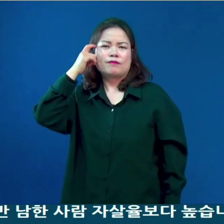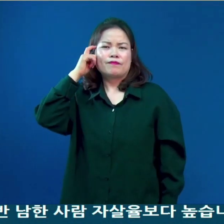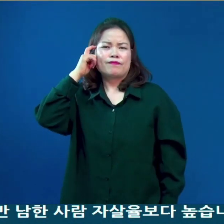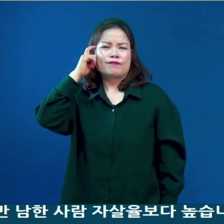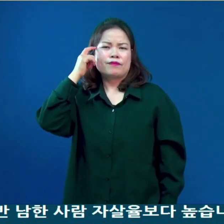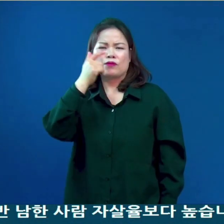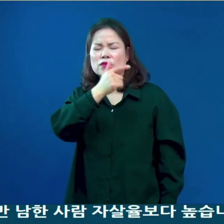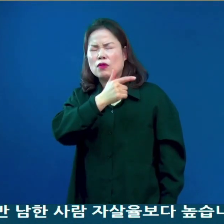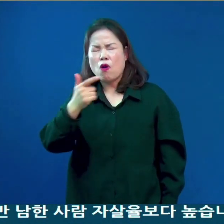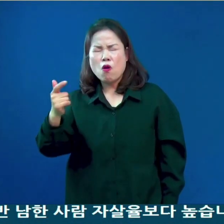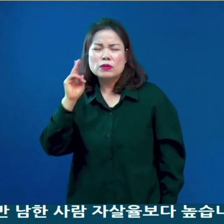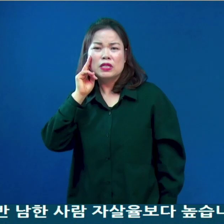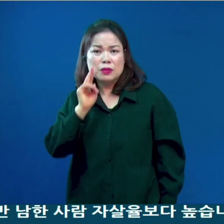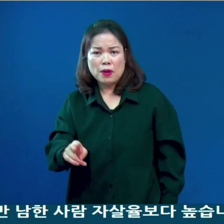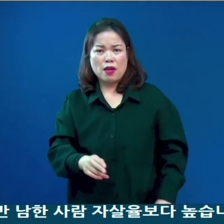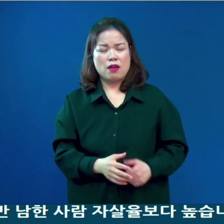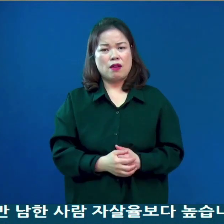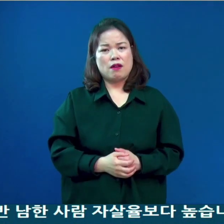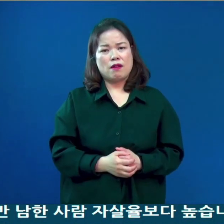이게 너무나 높은 거예요.